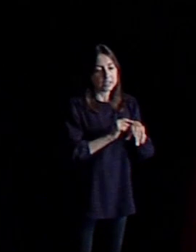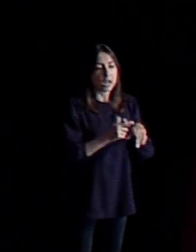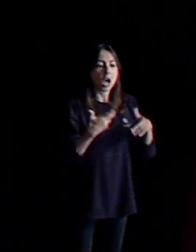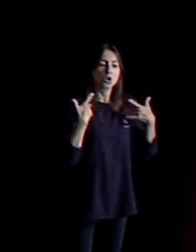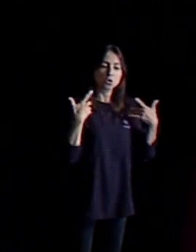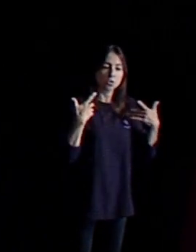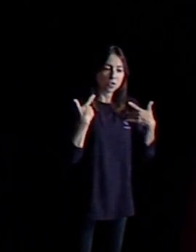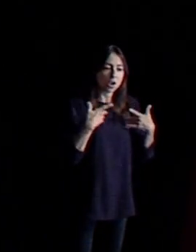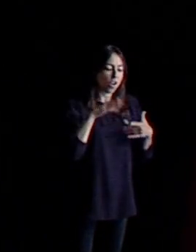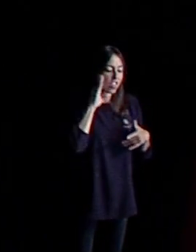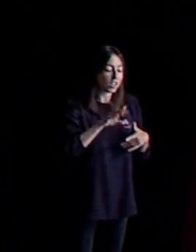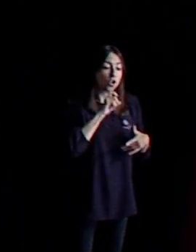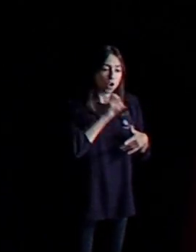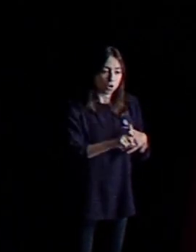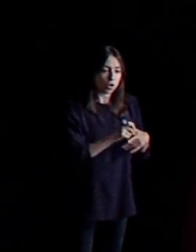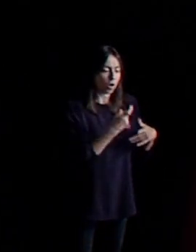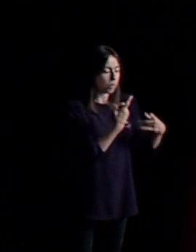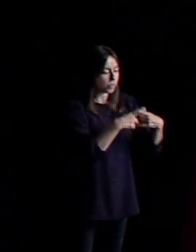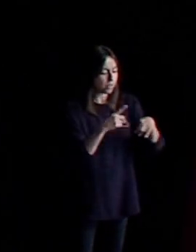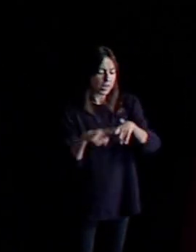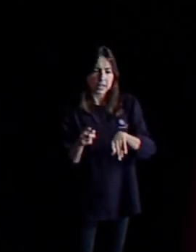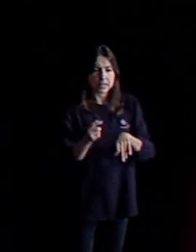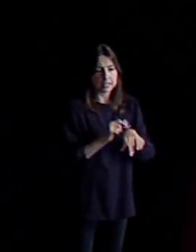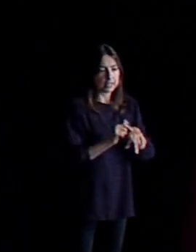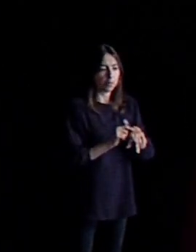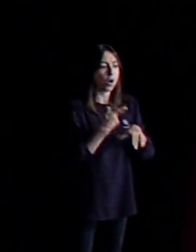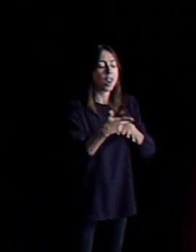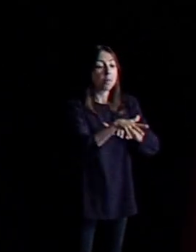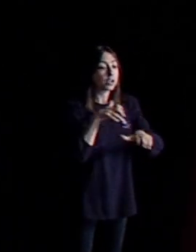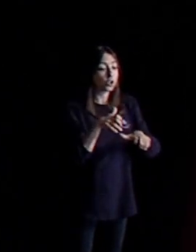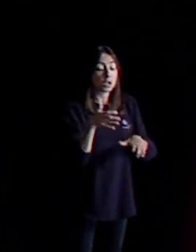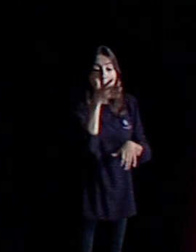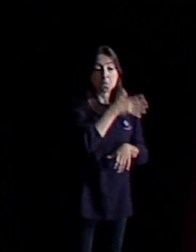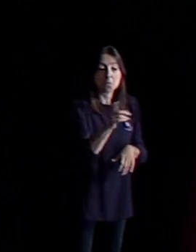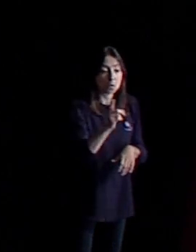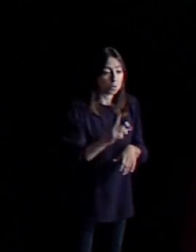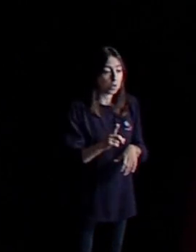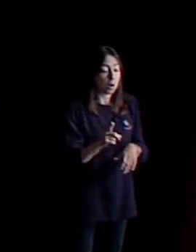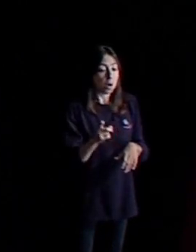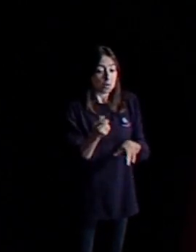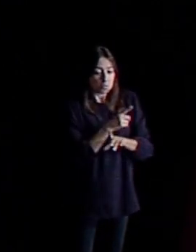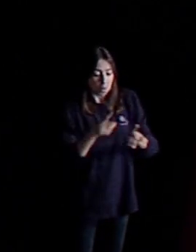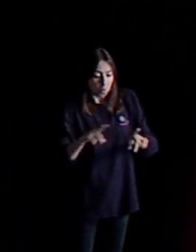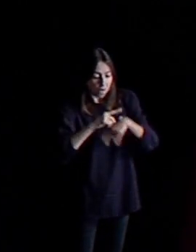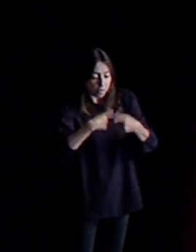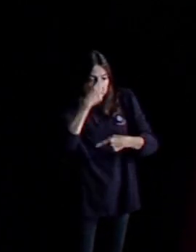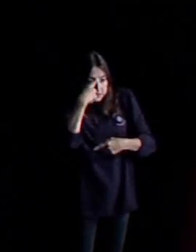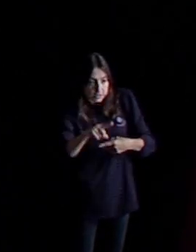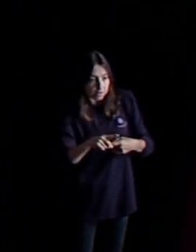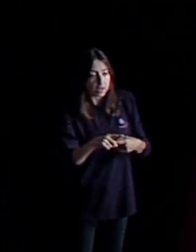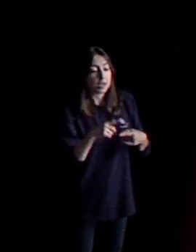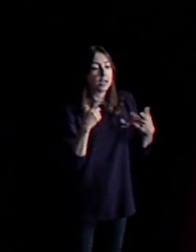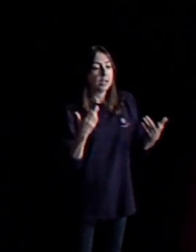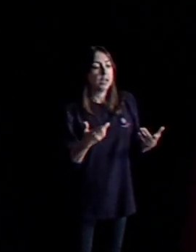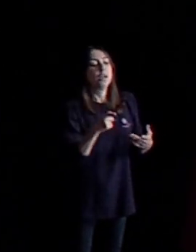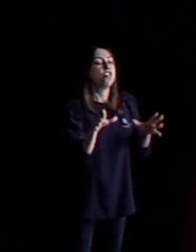sufrido delitos de odio de distinta estirpe, y la mayoría no ha denunciado, ni siquiera lo sabe la familia. Se